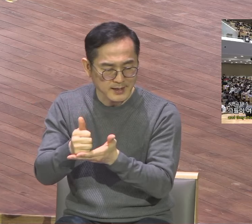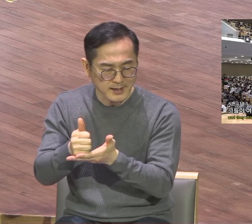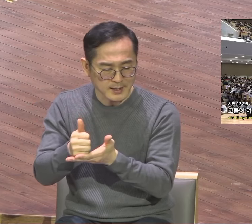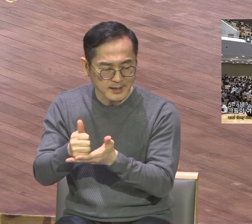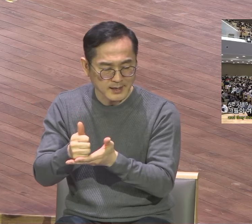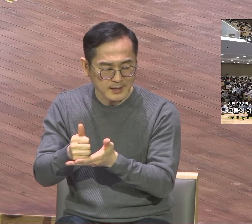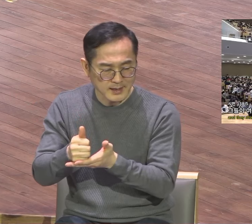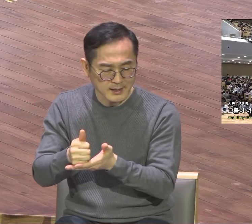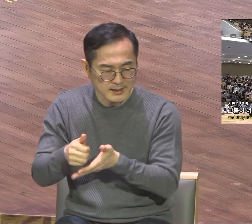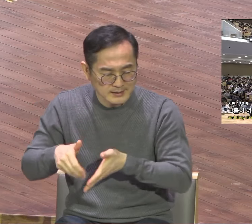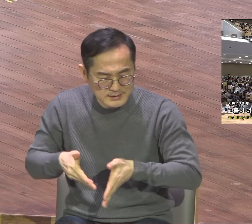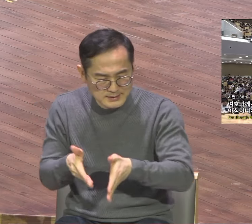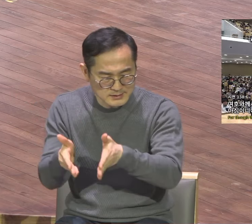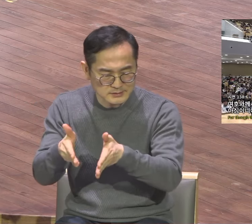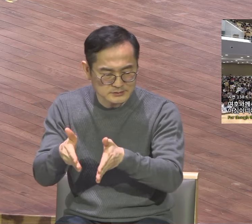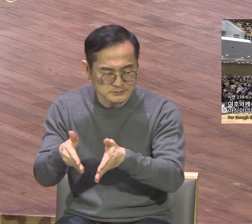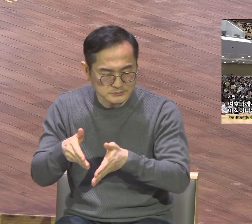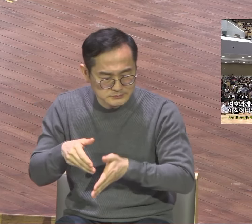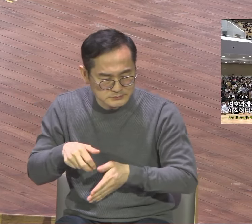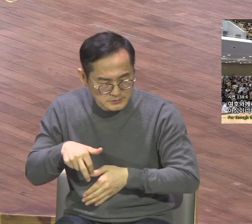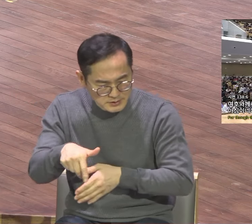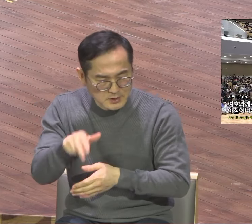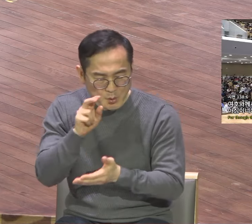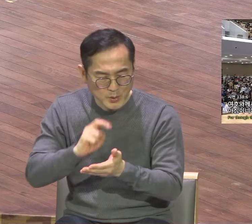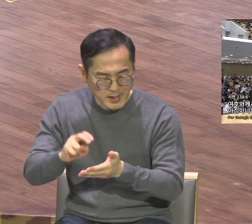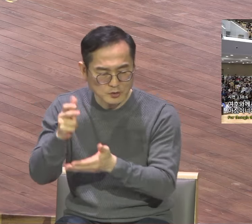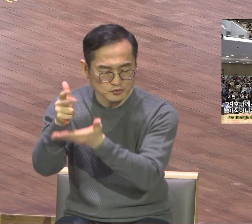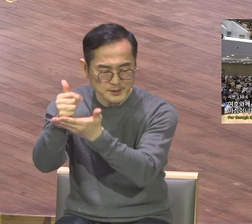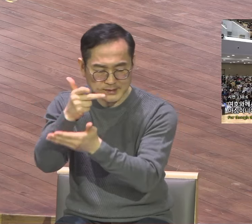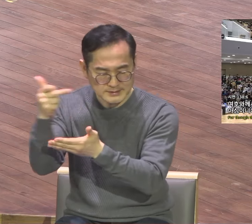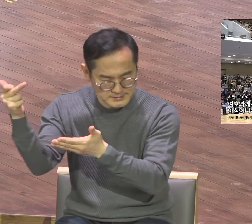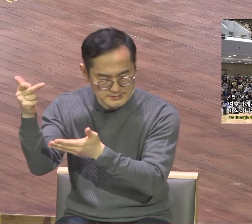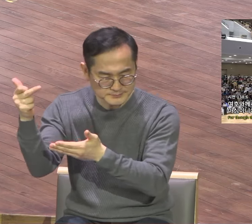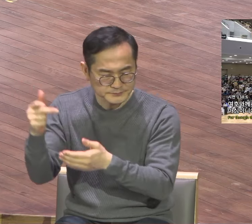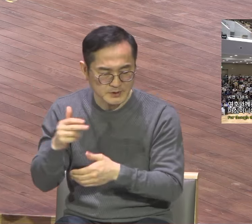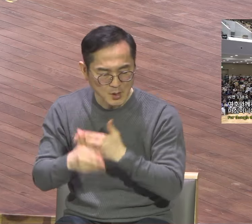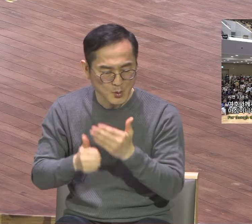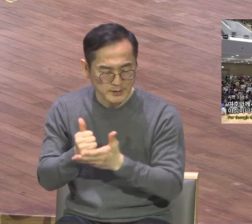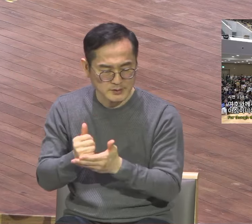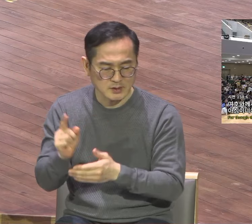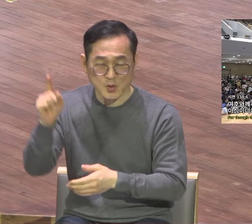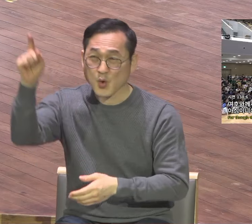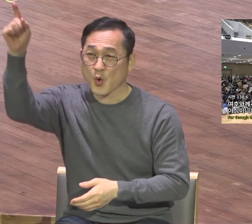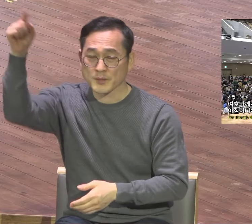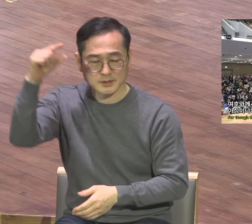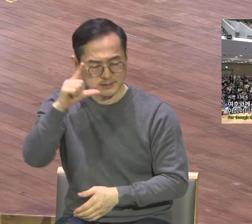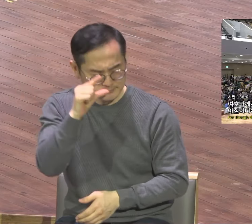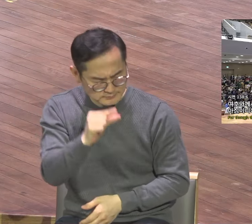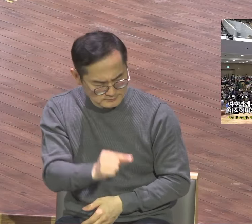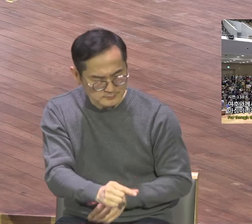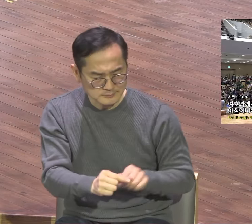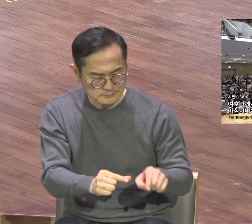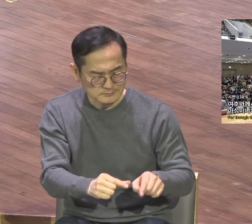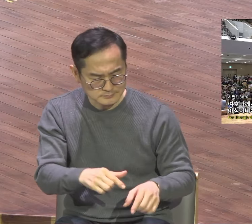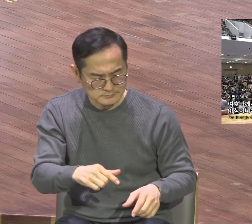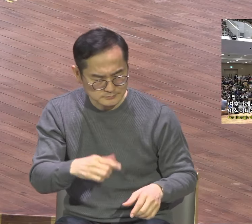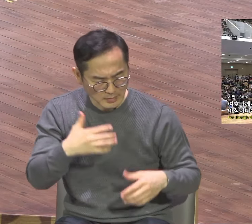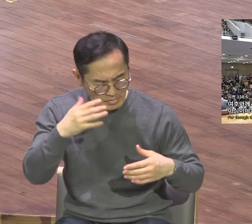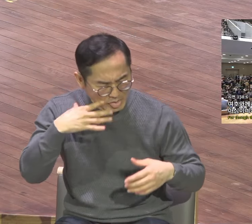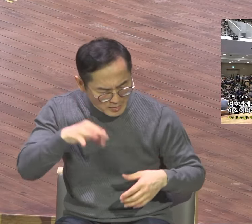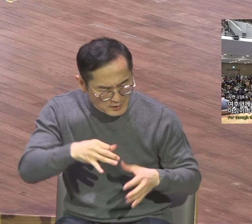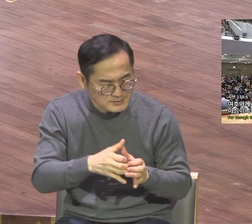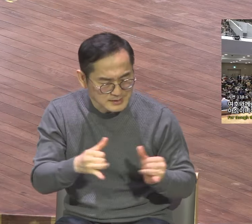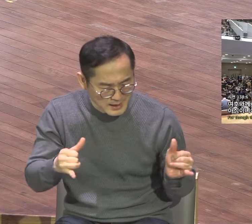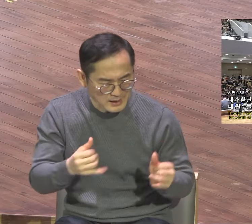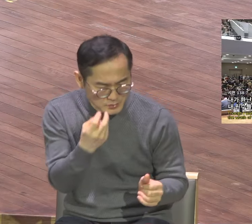것은 여호와의 영광이 크심이니이다. 여호와께서는 높이 계셔도 낮은 자를 굽어 살피시며 멀리서도 교만한